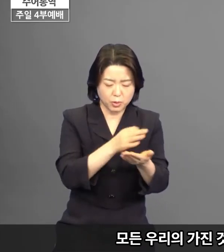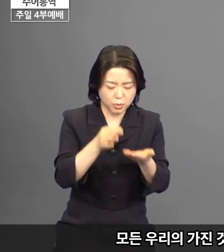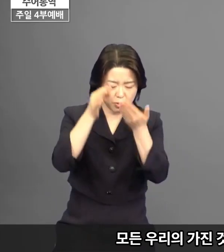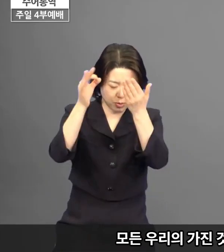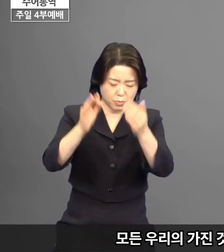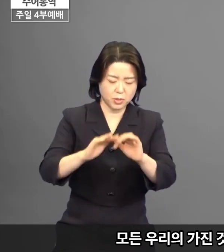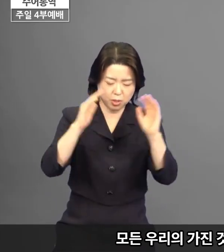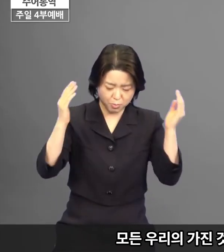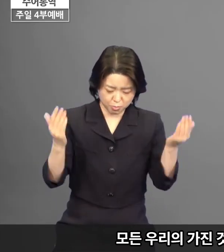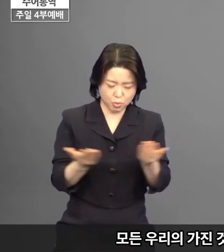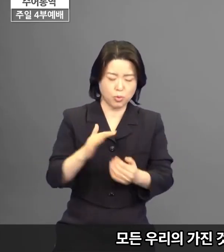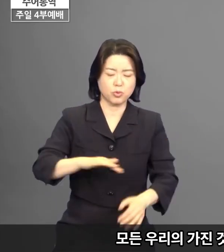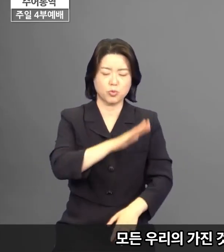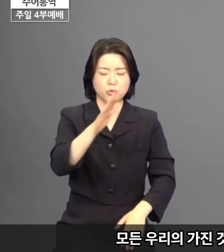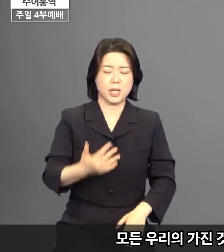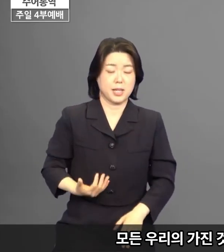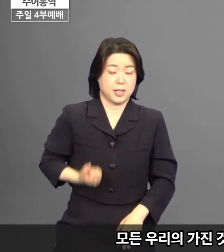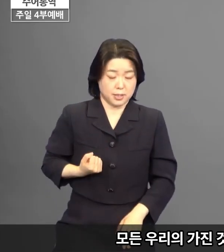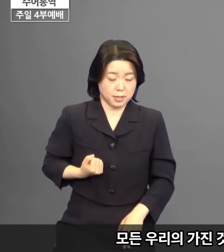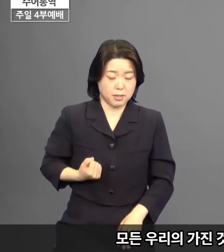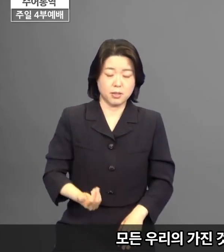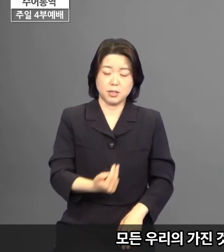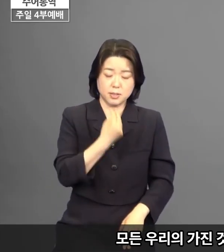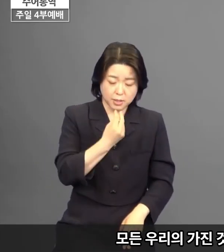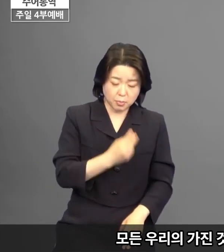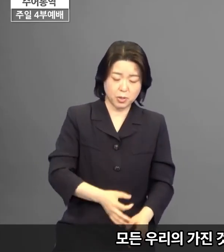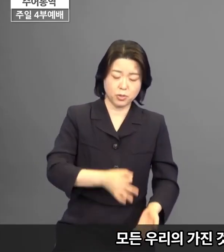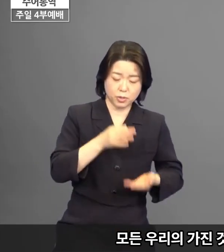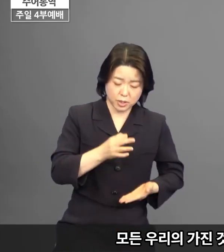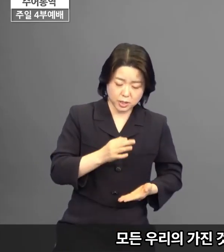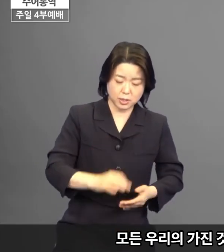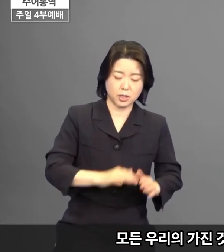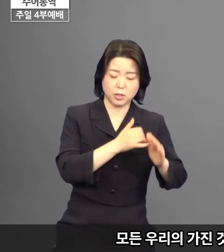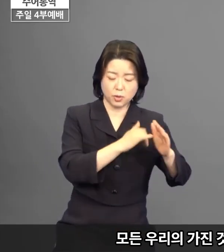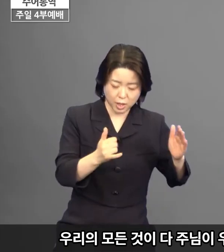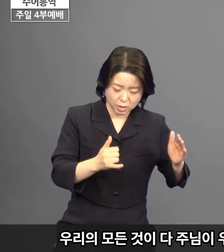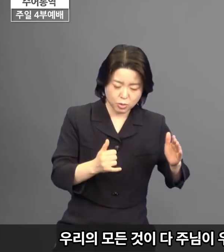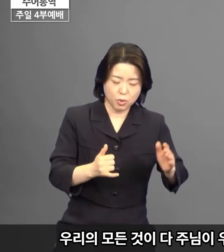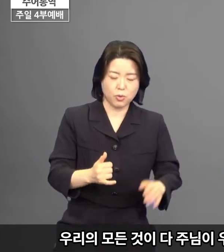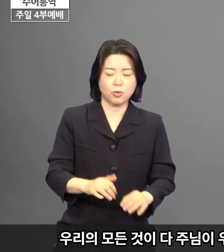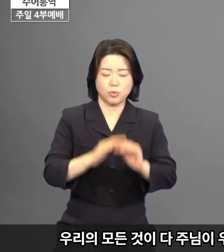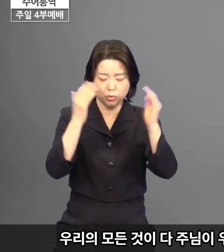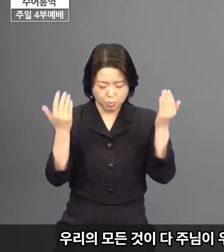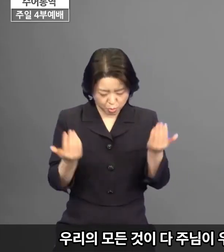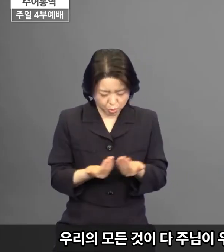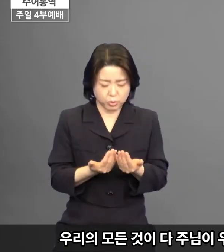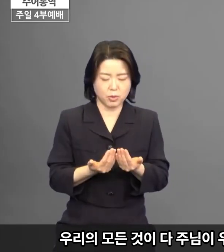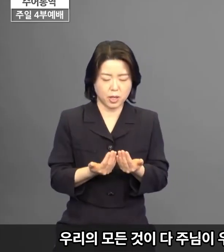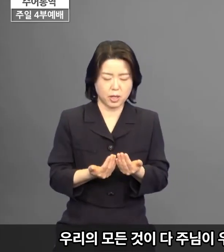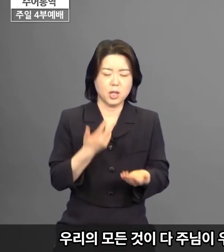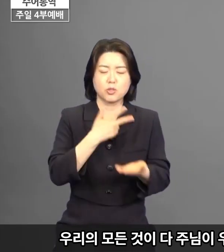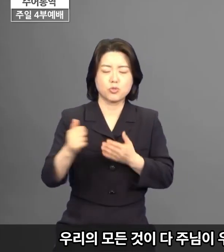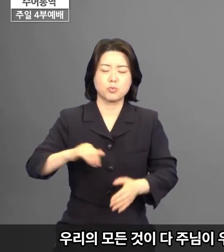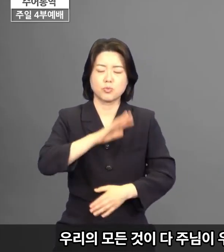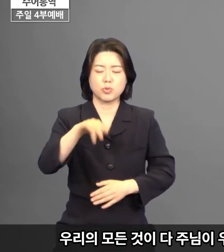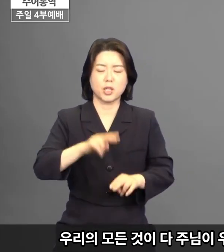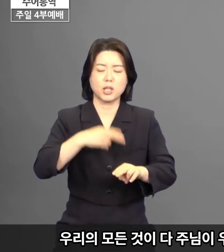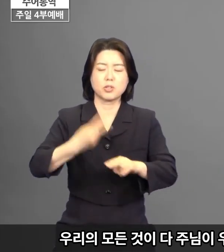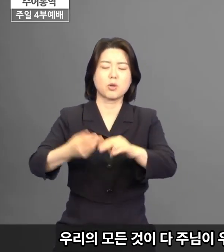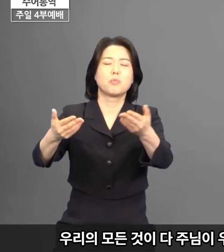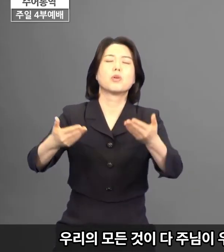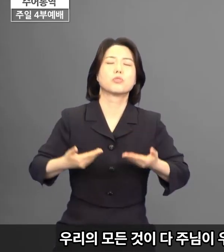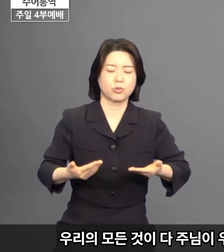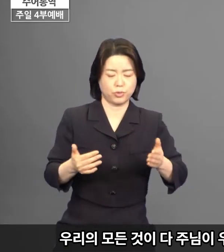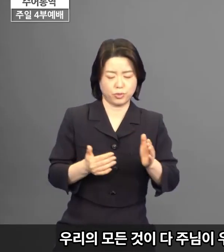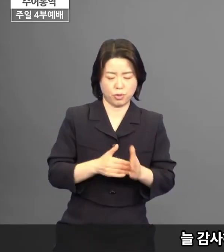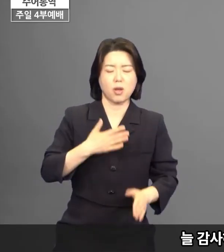올려드립니다. 모든 우리의 가진 것, 생명도 재산도 가족도 우리의 모든 것이 다 주님이 우리에게 선물로 주신